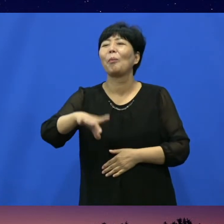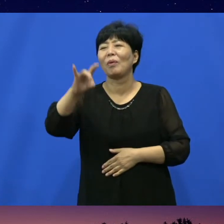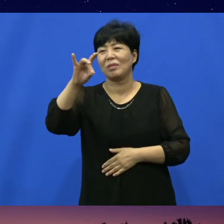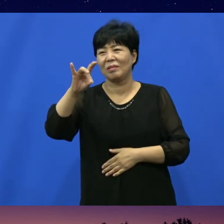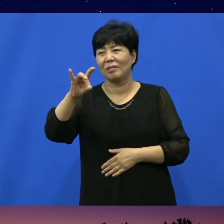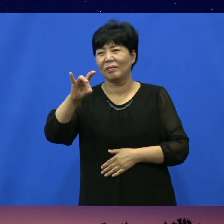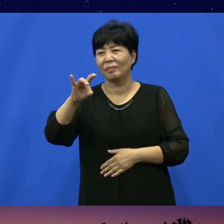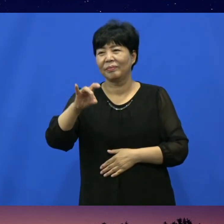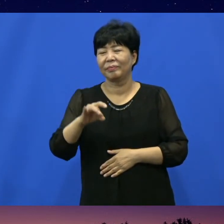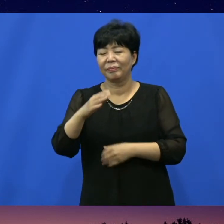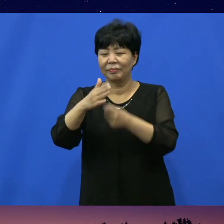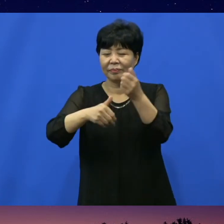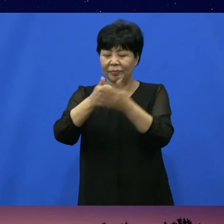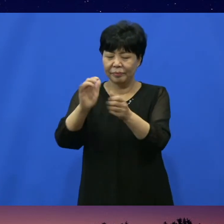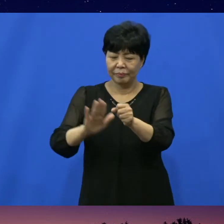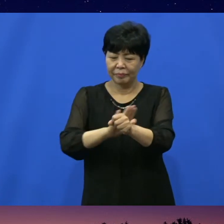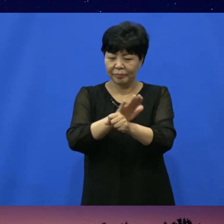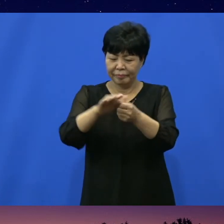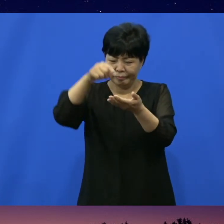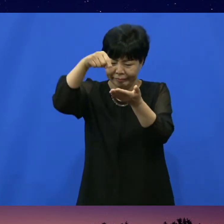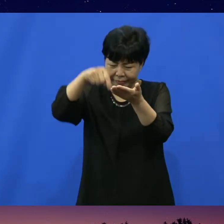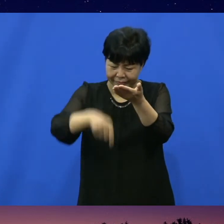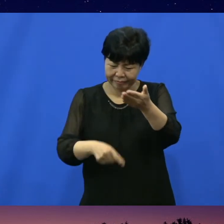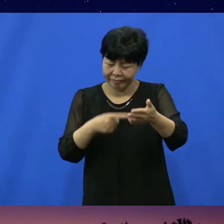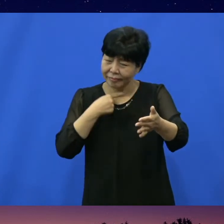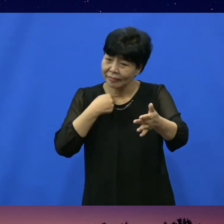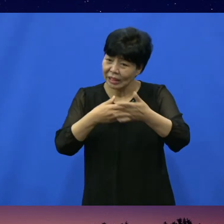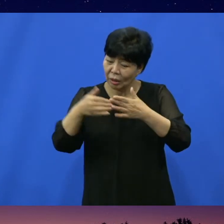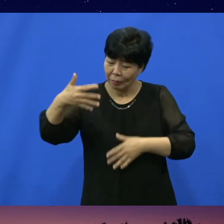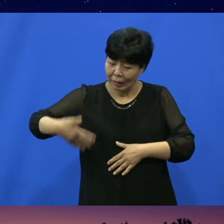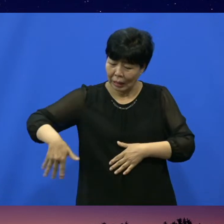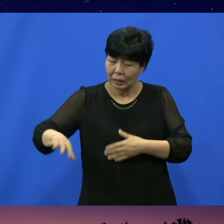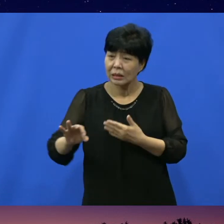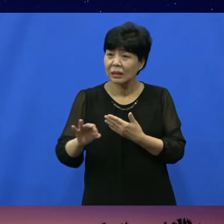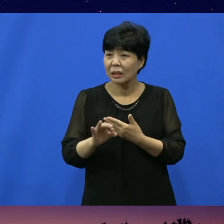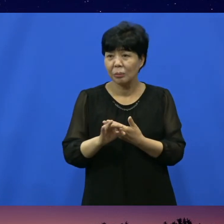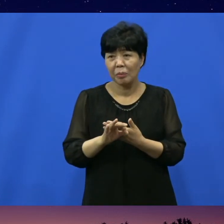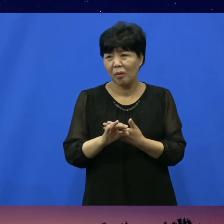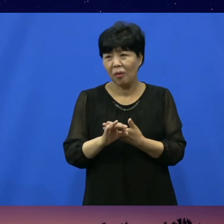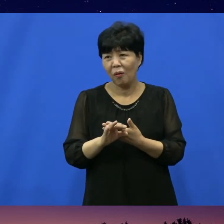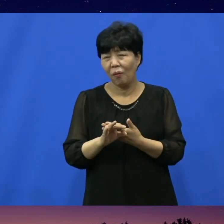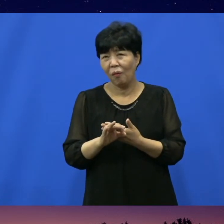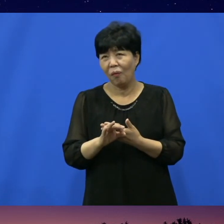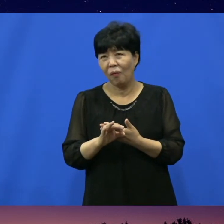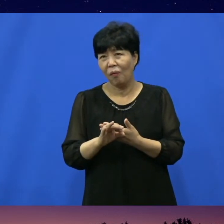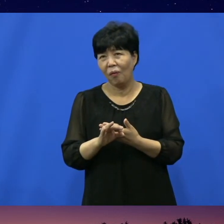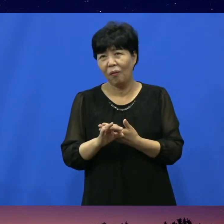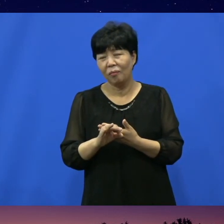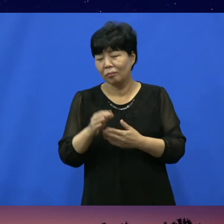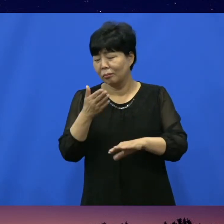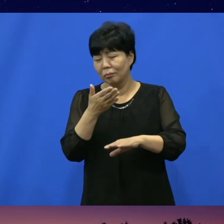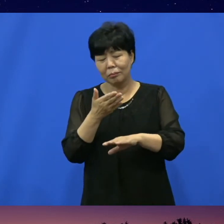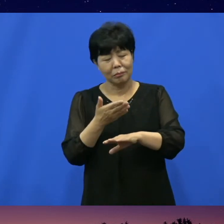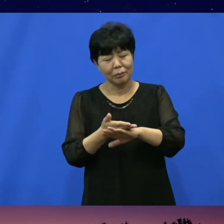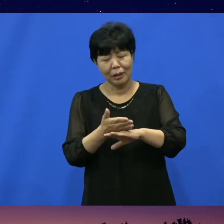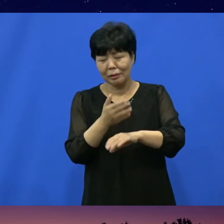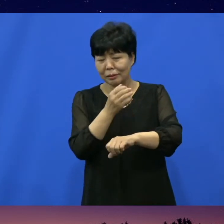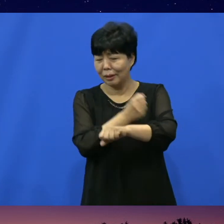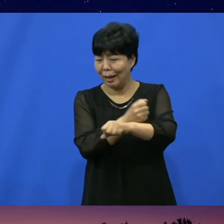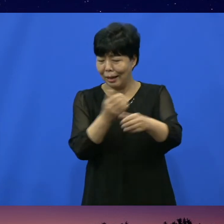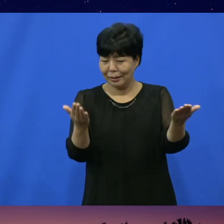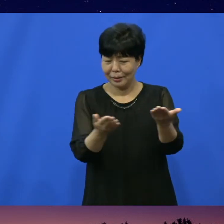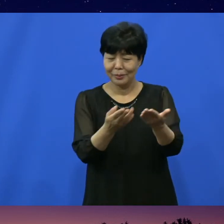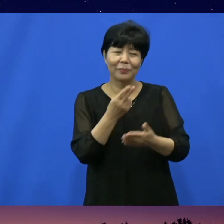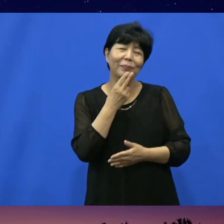하나님의 사랑을 깊이 경험하지 않았다면 우리가 할 일이 별로 없어요. 할 수도 없어요. 무엇을 해도 문제가 생겨요.